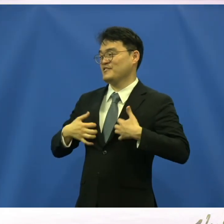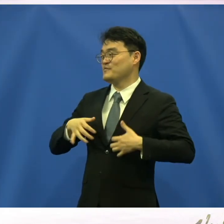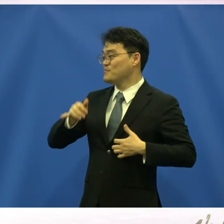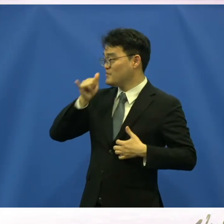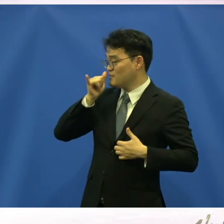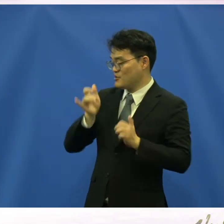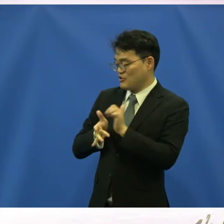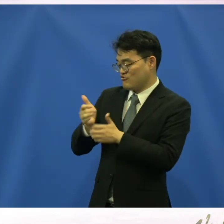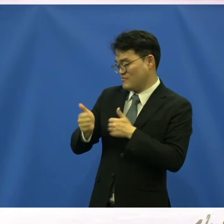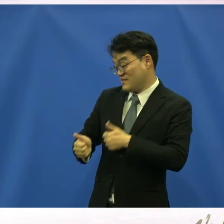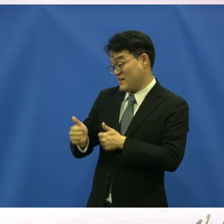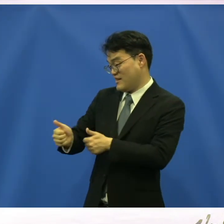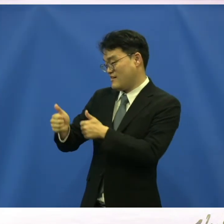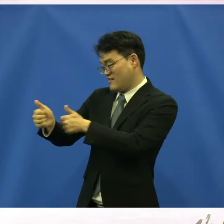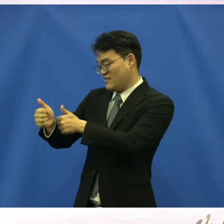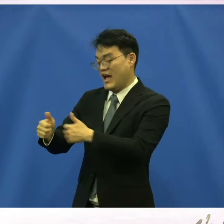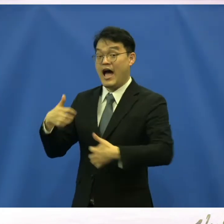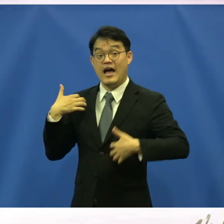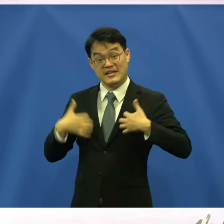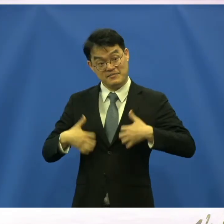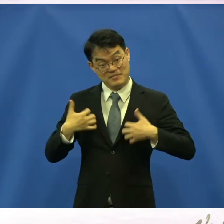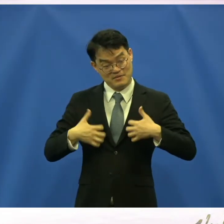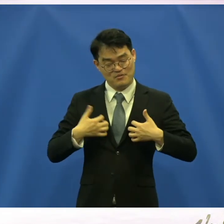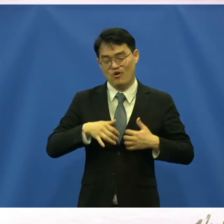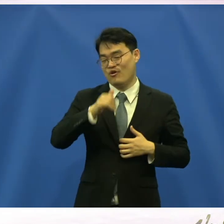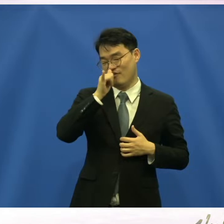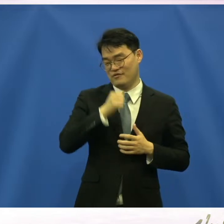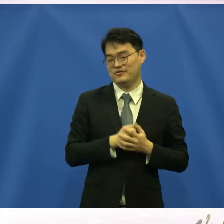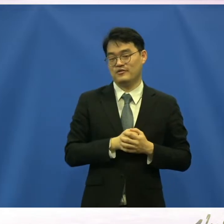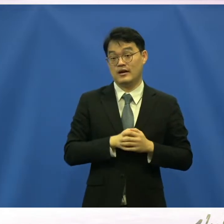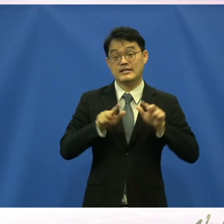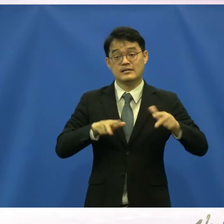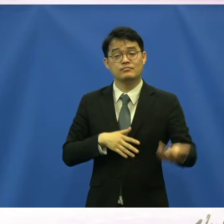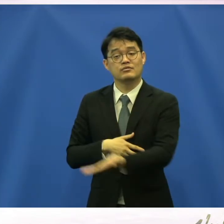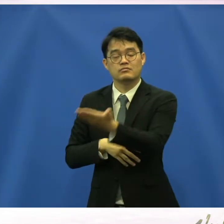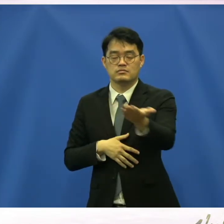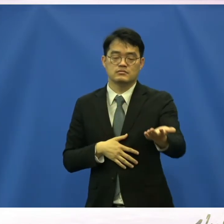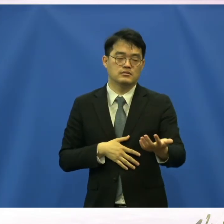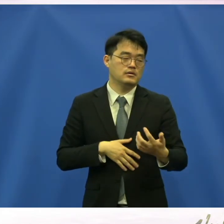기쁨이 반드시 따라옵니다. 지금 기쁨이 없다면